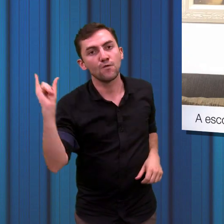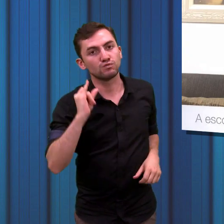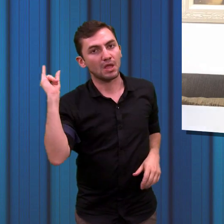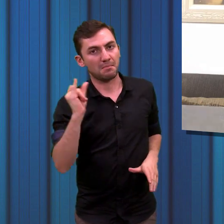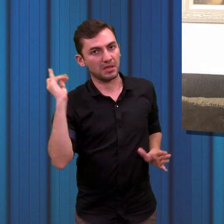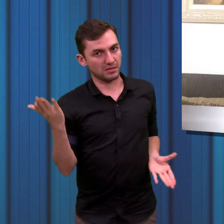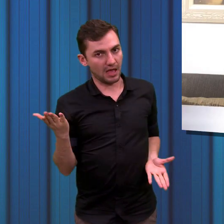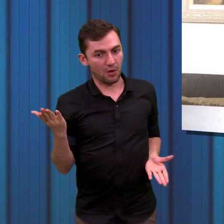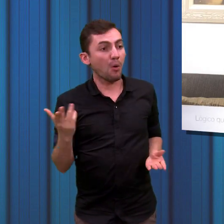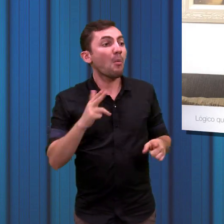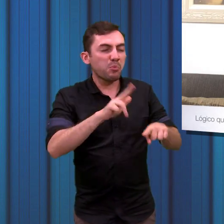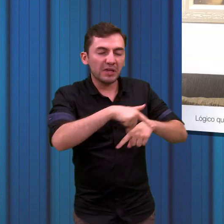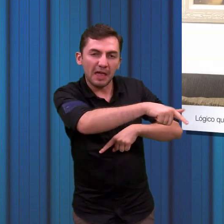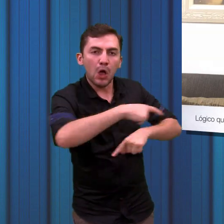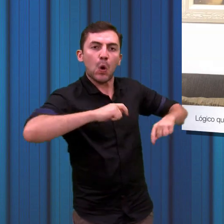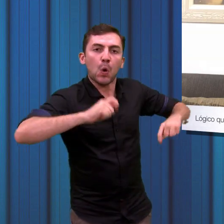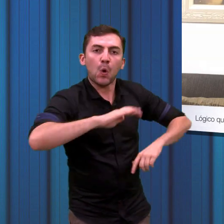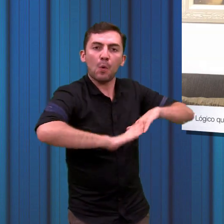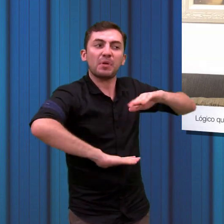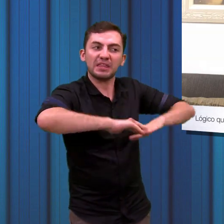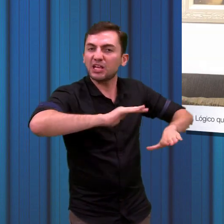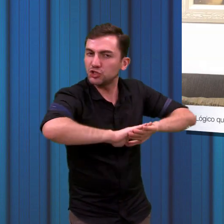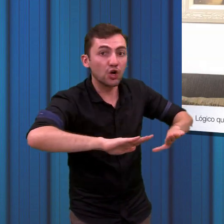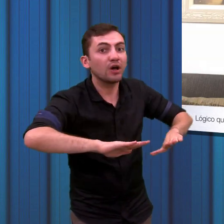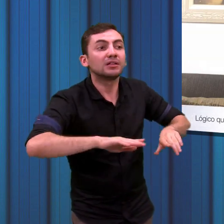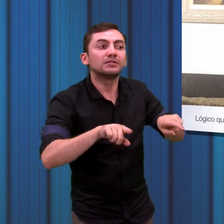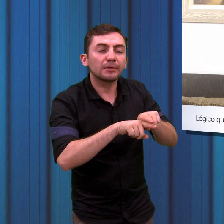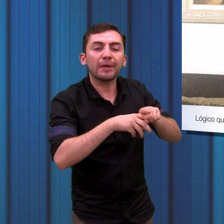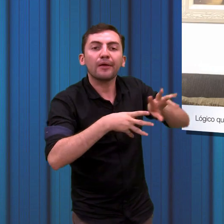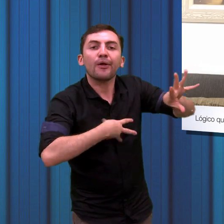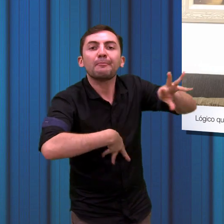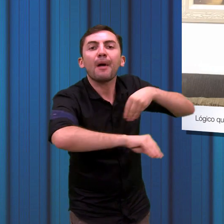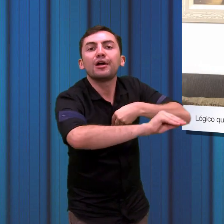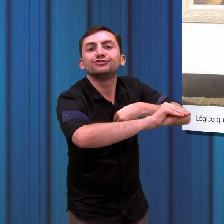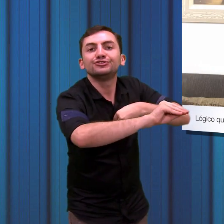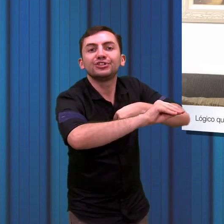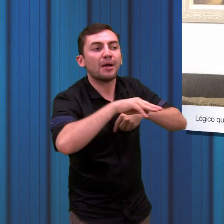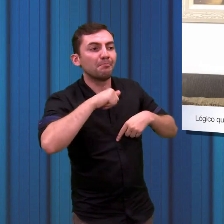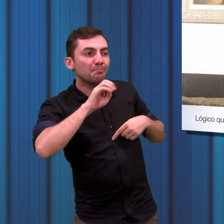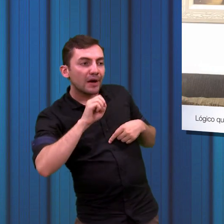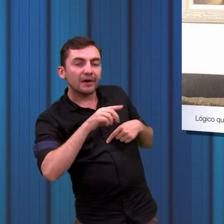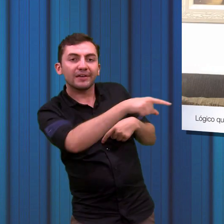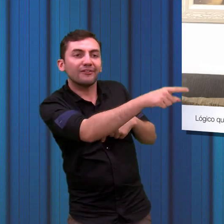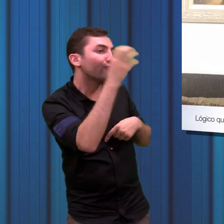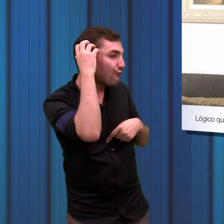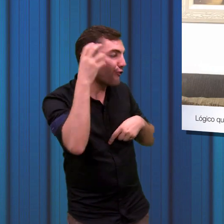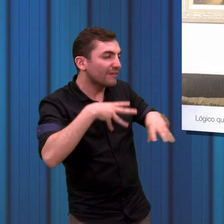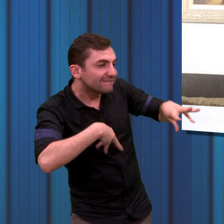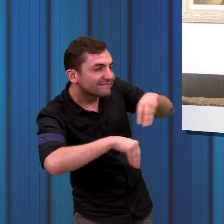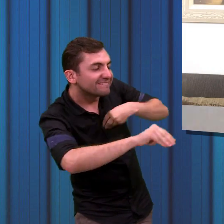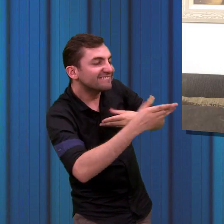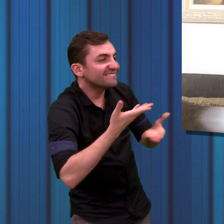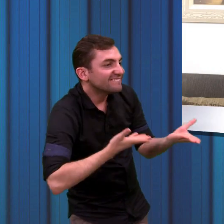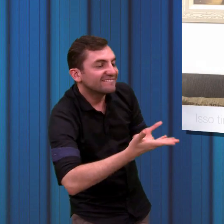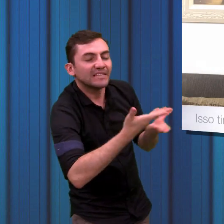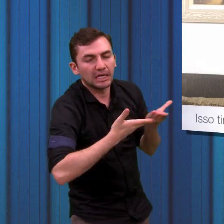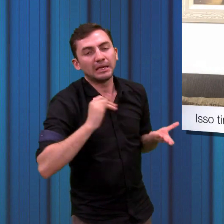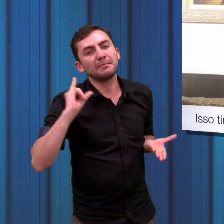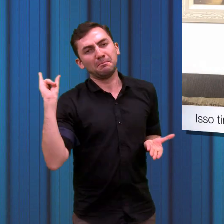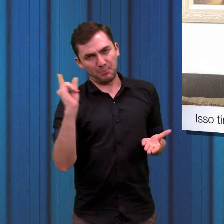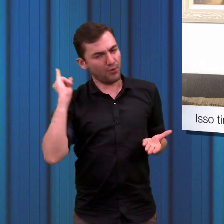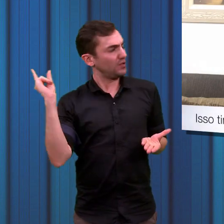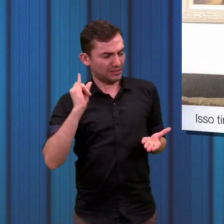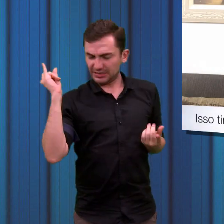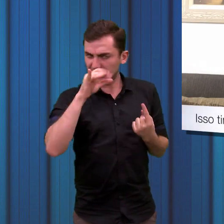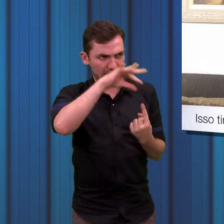assim fundamental. Lógico que não só pela competência da fono, mas a empatia da mãe e a profissional.